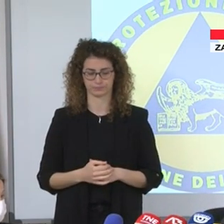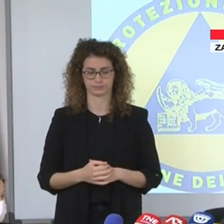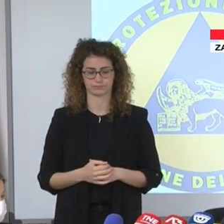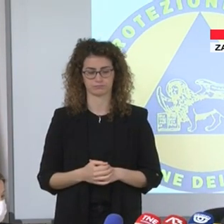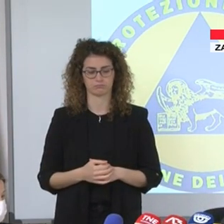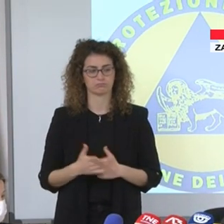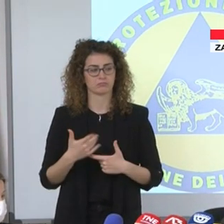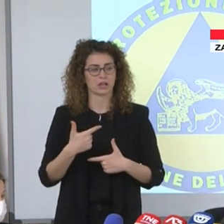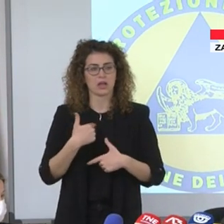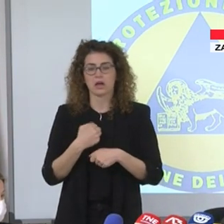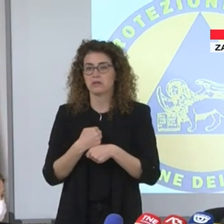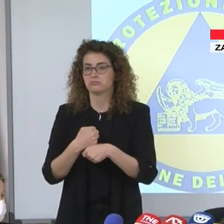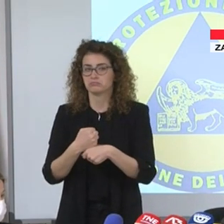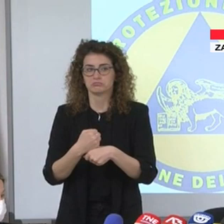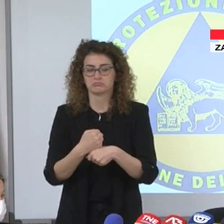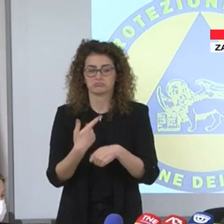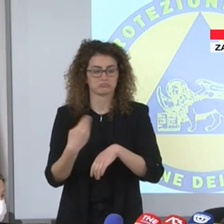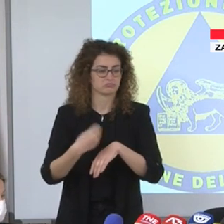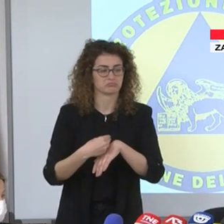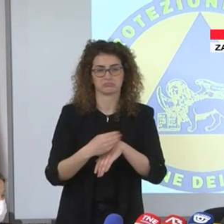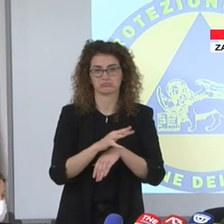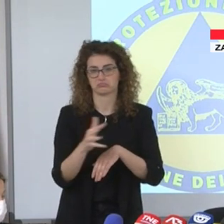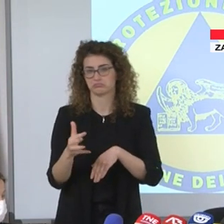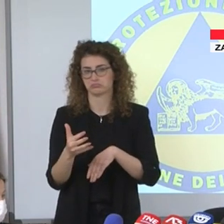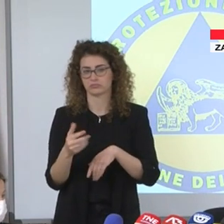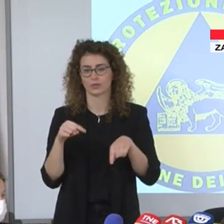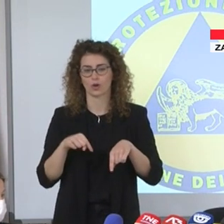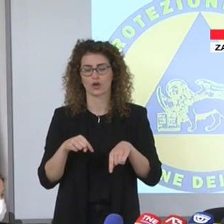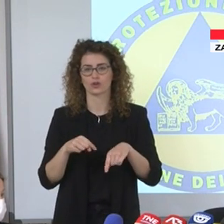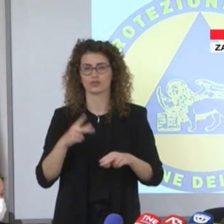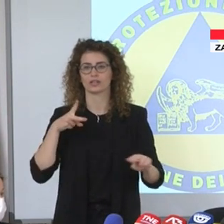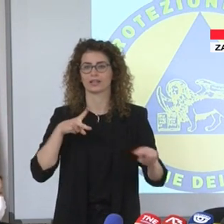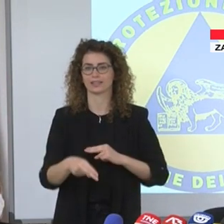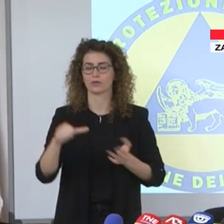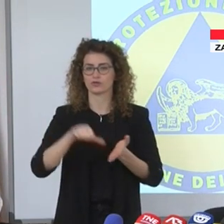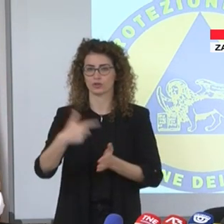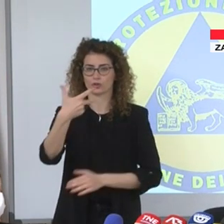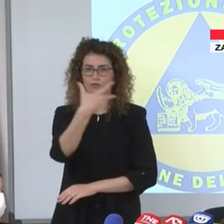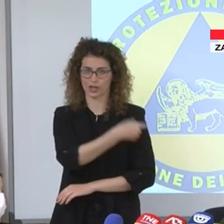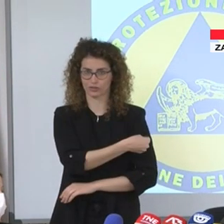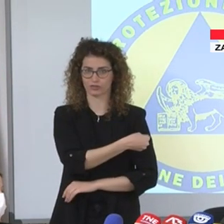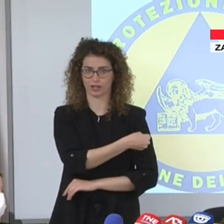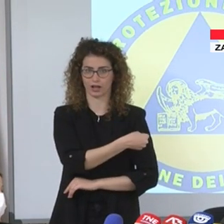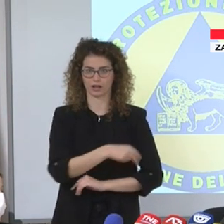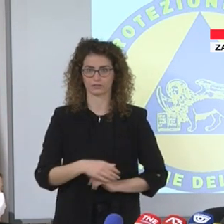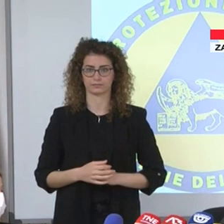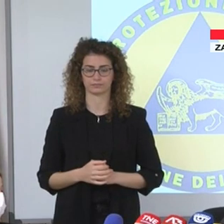Io passerei la parola a voi, non aggiungerei altro. Oggi abbiamo inaugurato un bel centro vaccinale